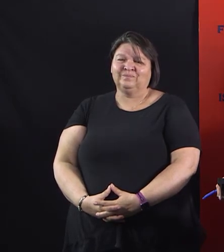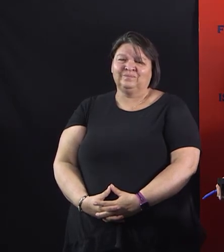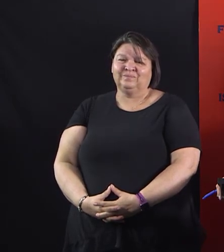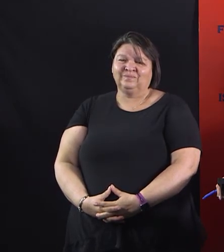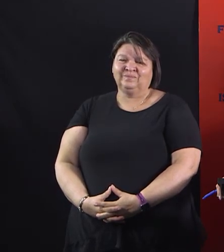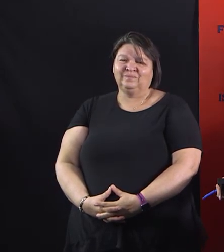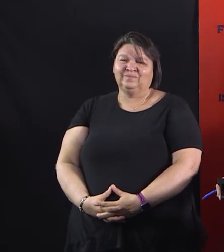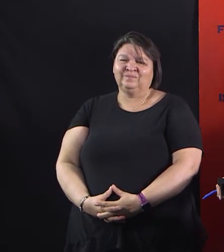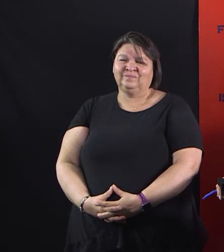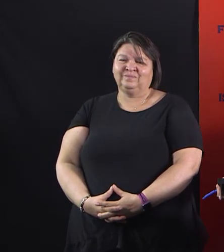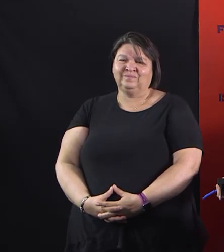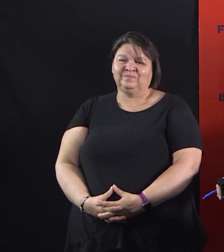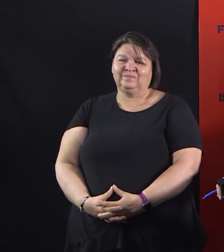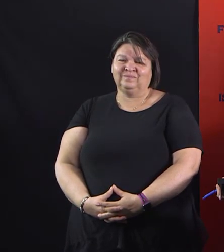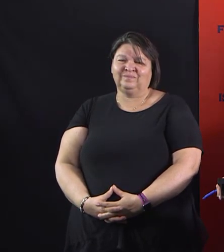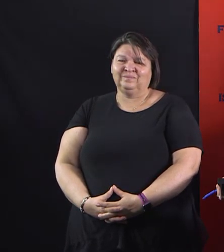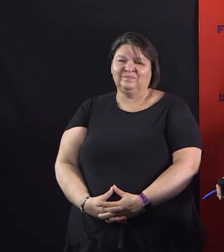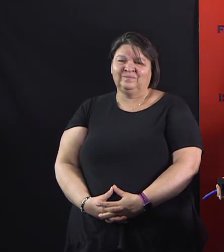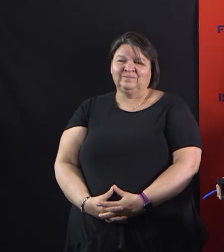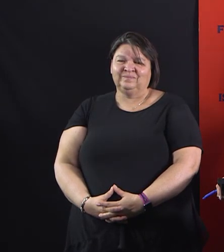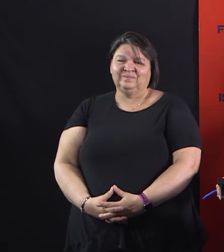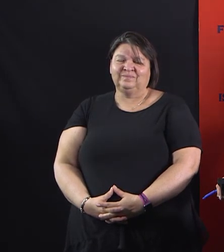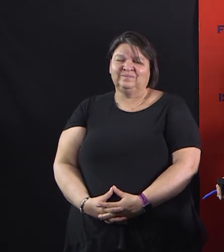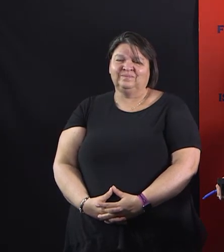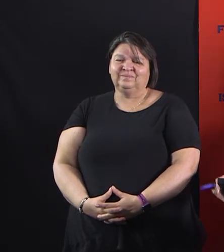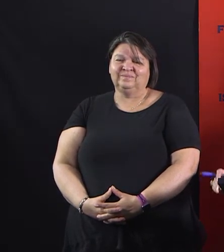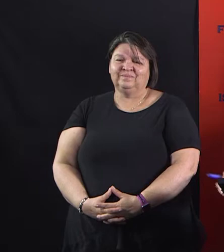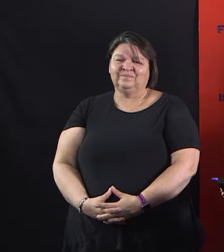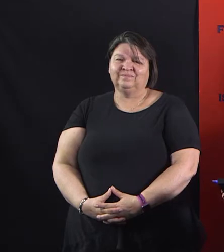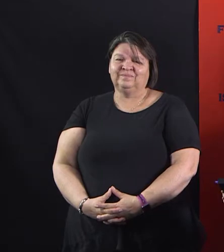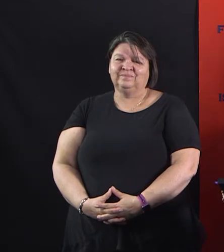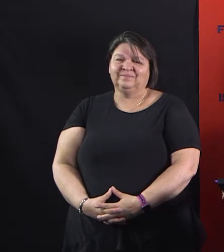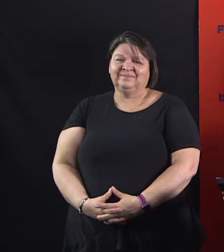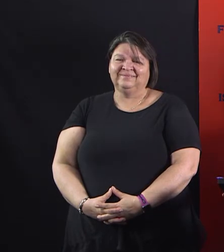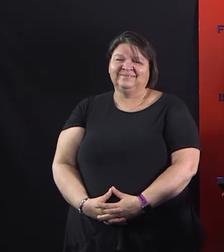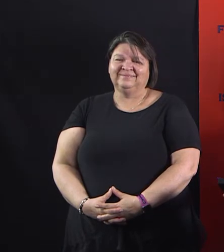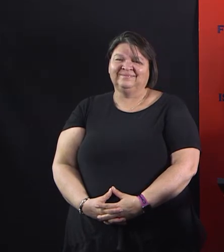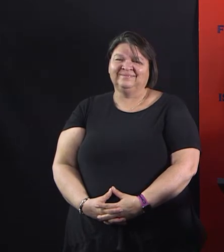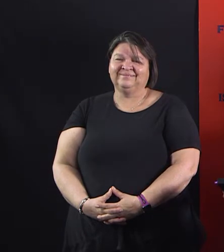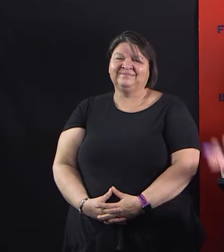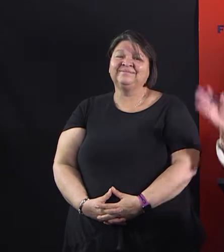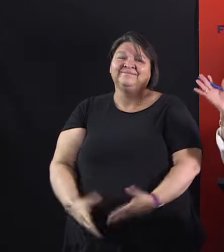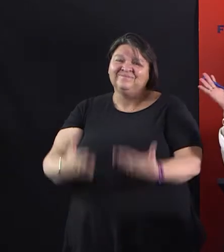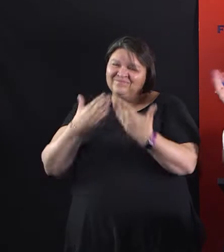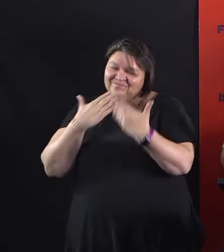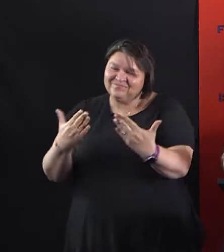quédense en casa. Thank Gracias. You. Gracias. Gracias.